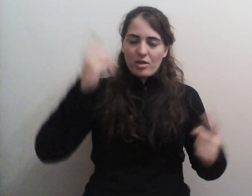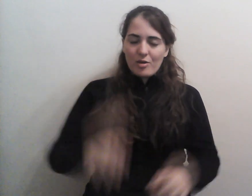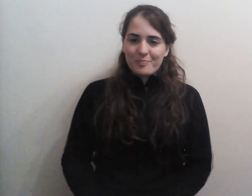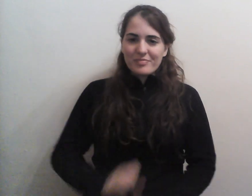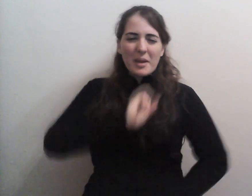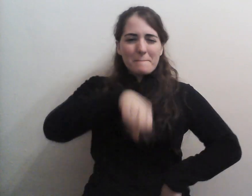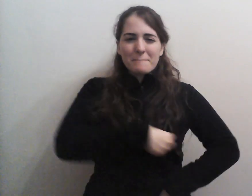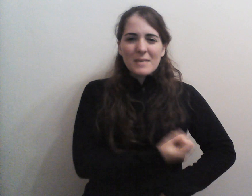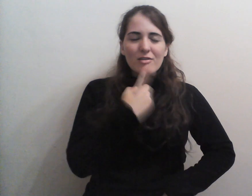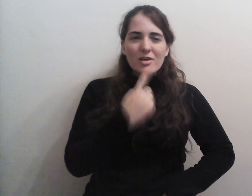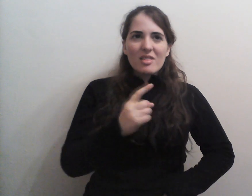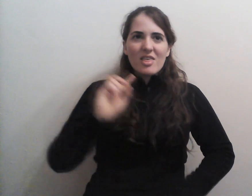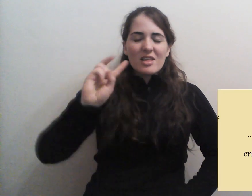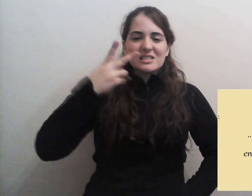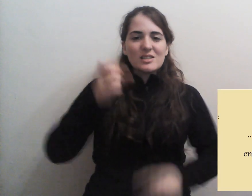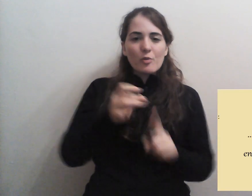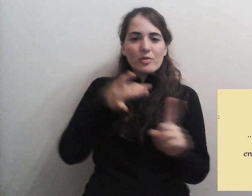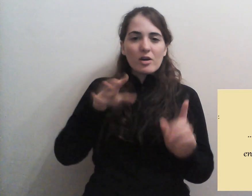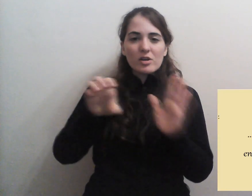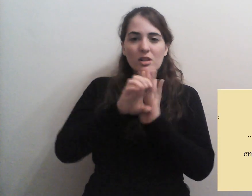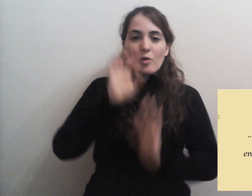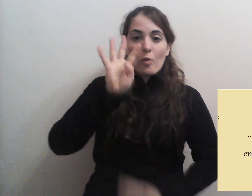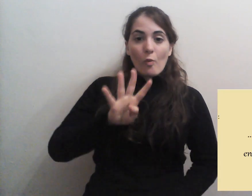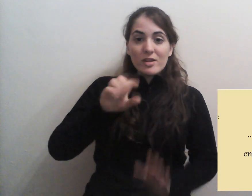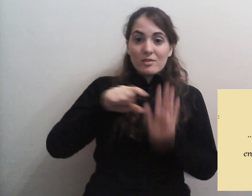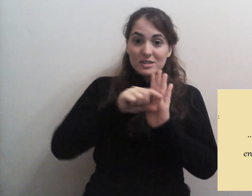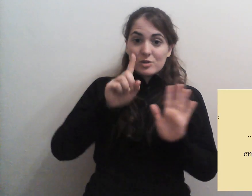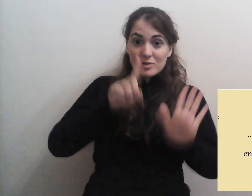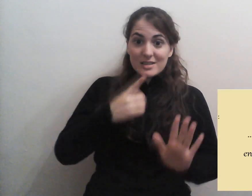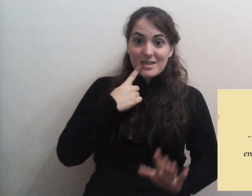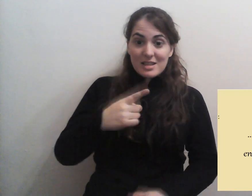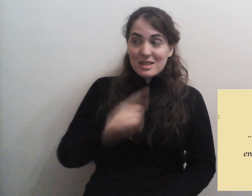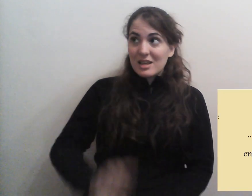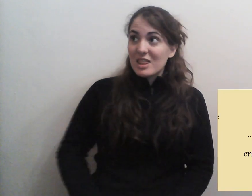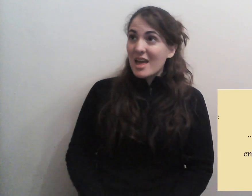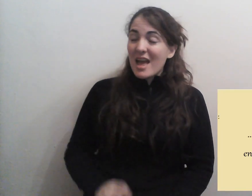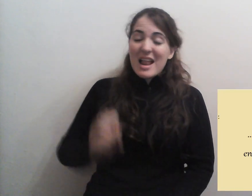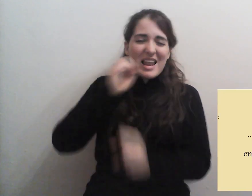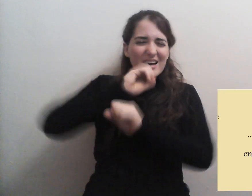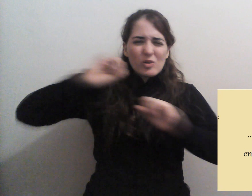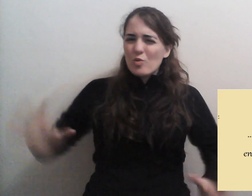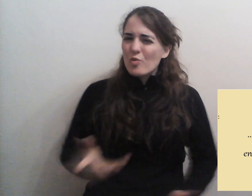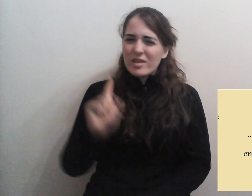emplea en 2 Corintios 4:6, diciendo que vemos la gloria de Dios en la faz de